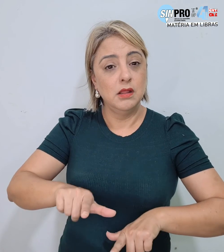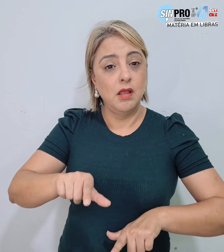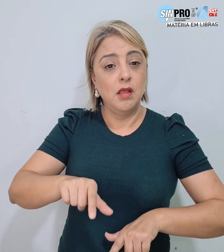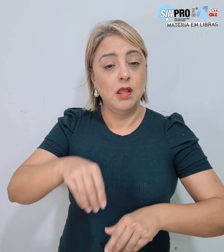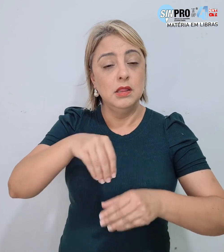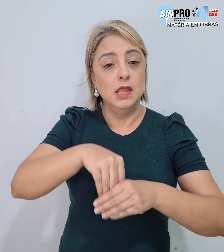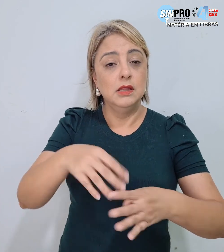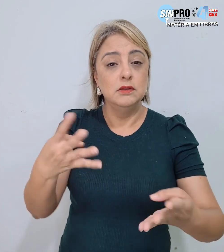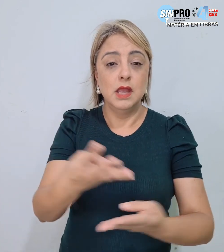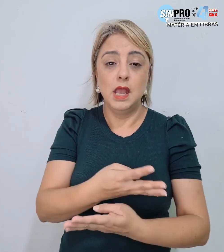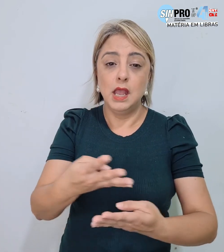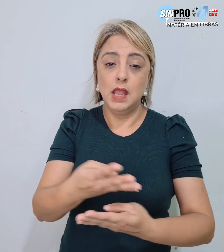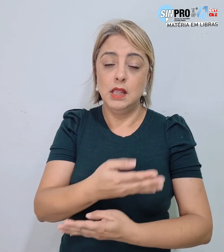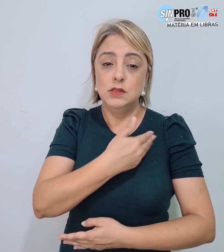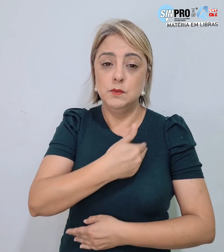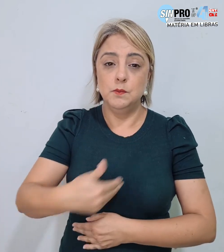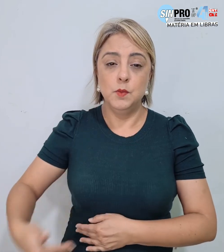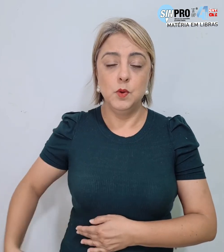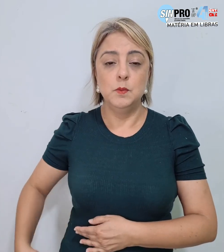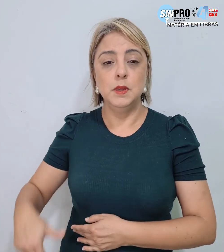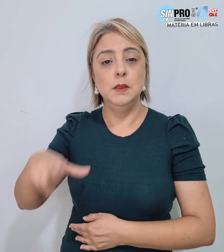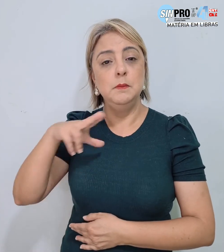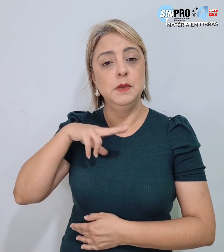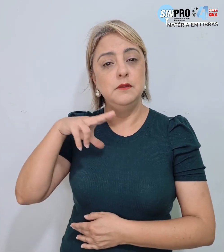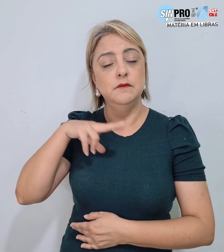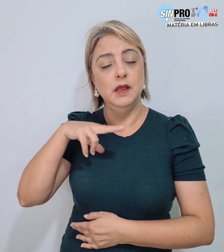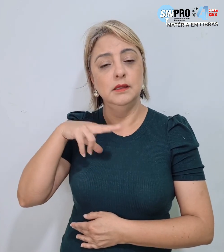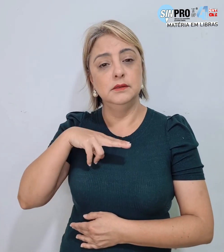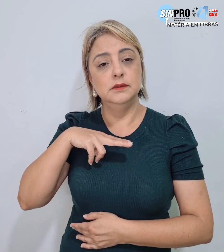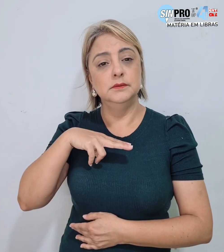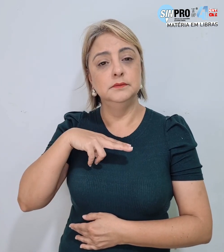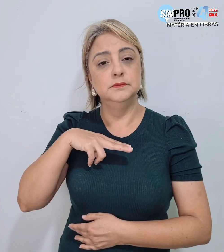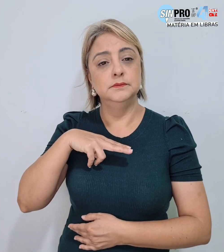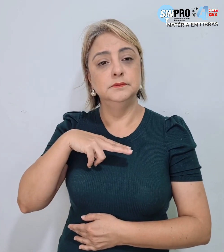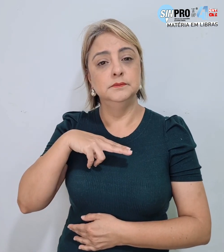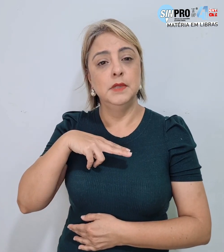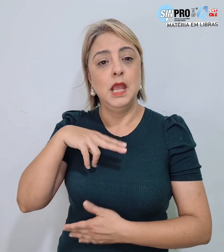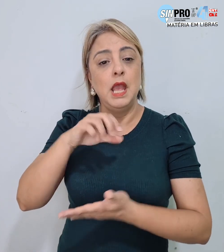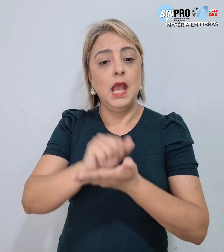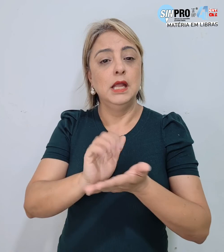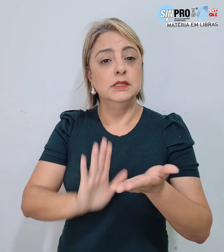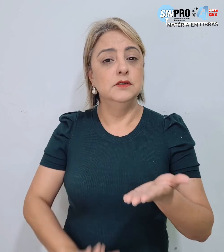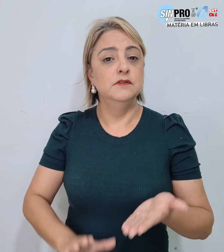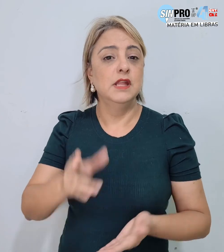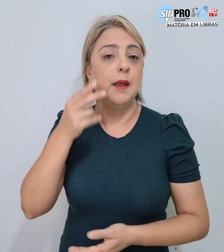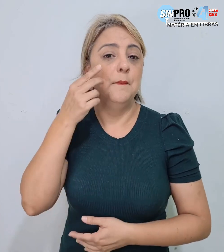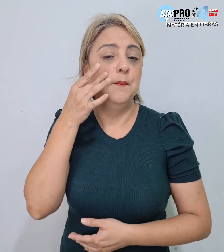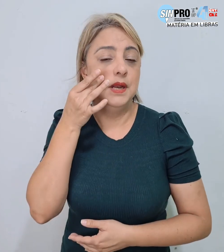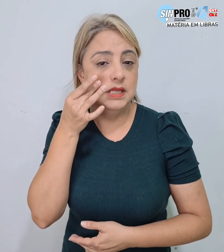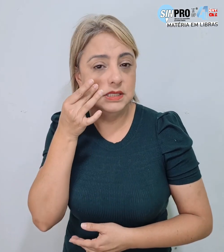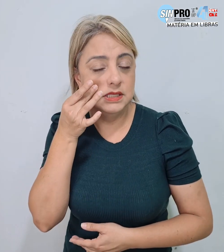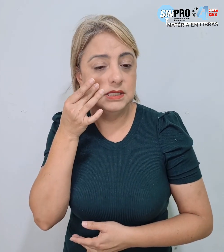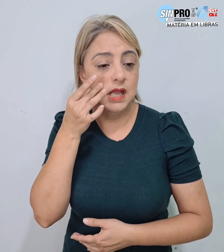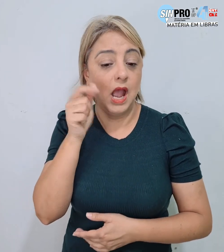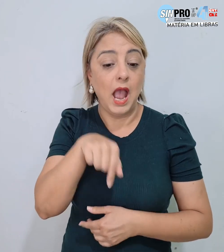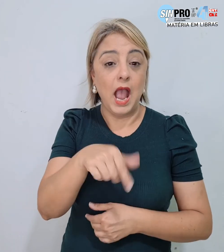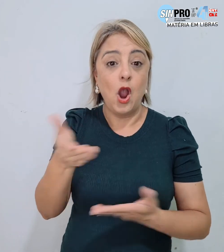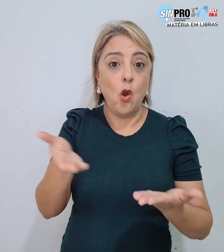nas redes pública e privada se a atividades presenciais nesse